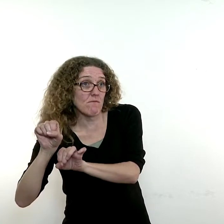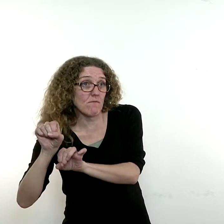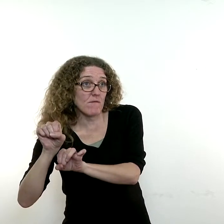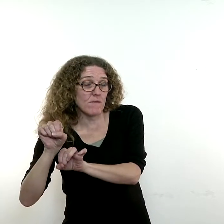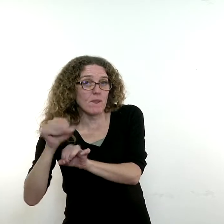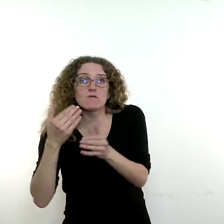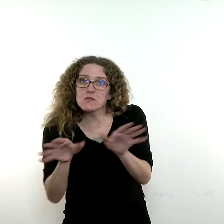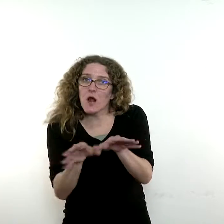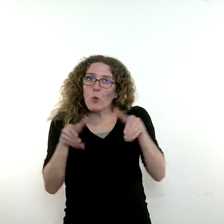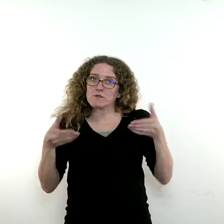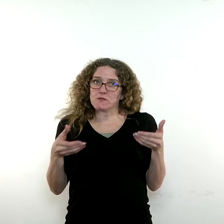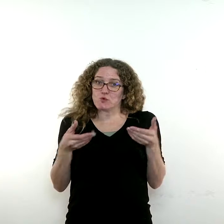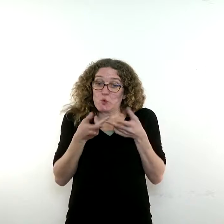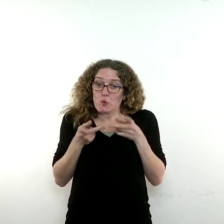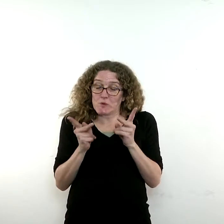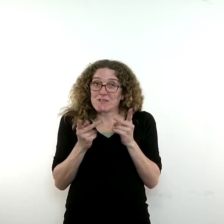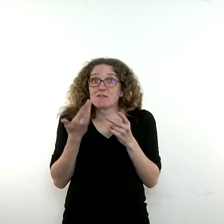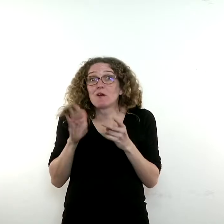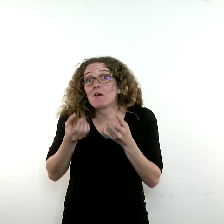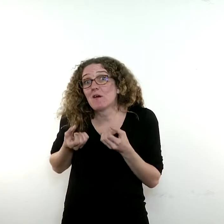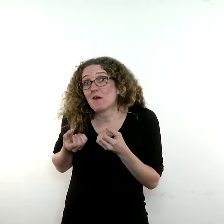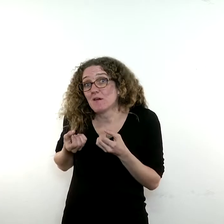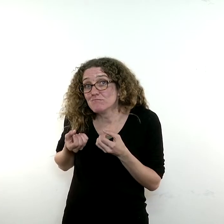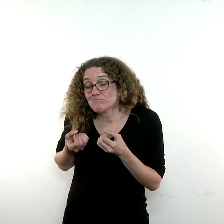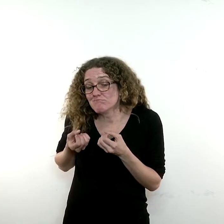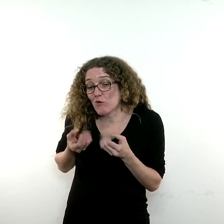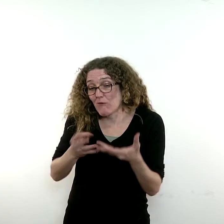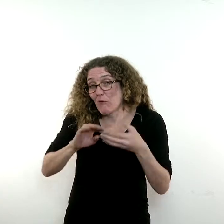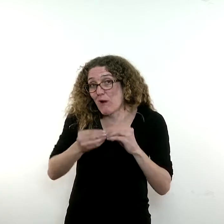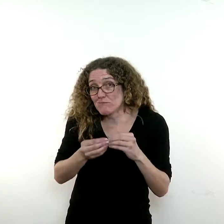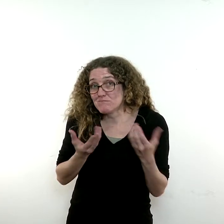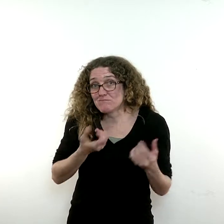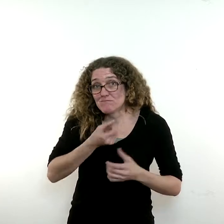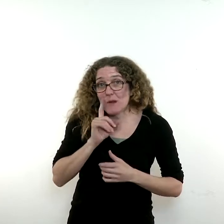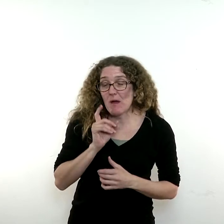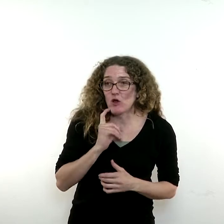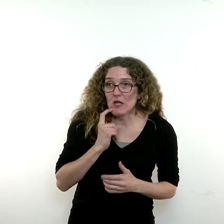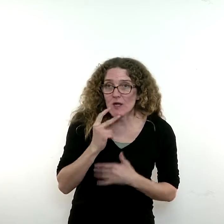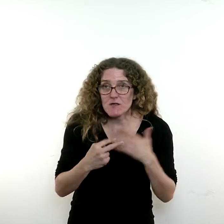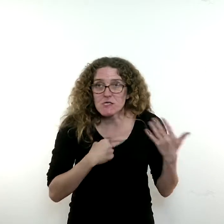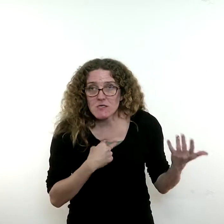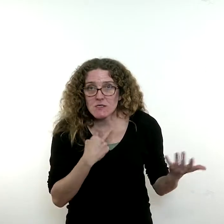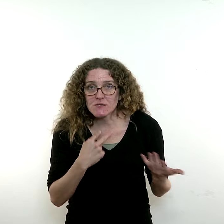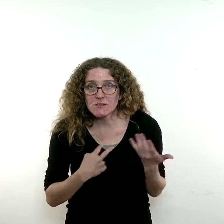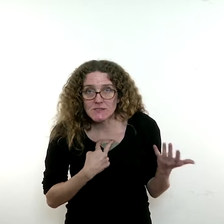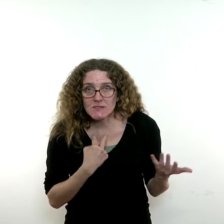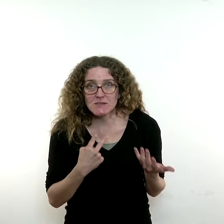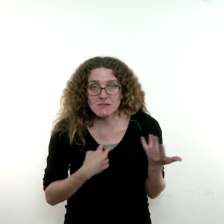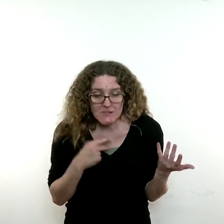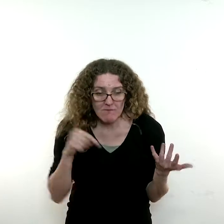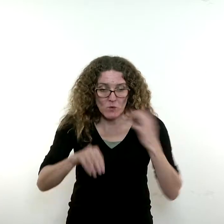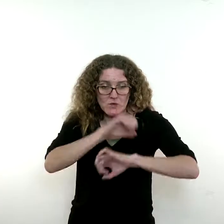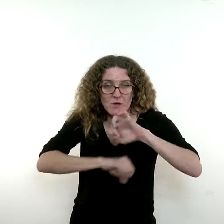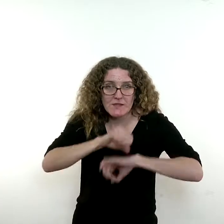droit constitutionnel, mais qui pose des problèmes à de nombreux parents d'élèves dans de nombreuses écoles pour pouvoir